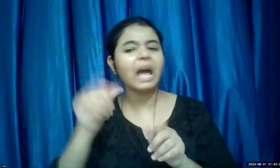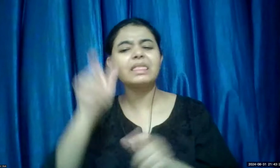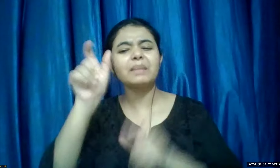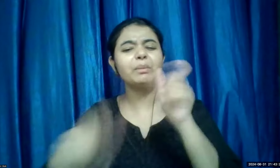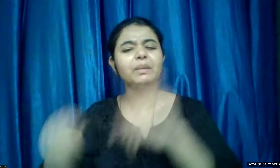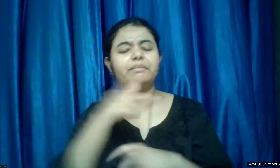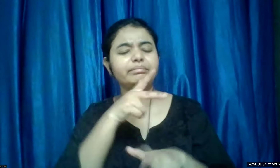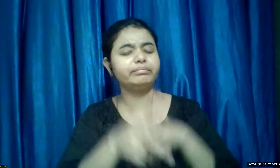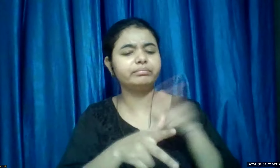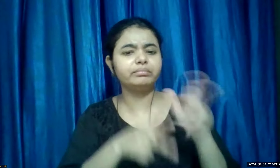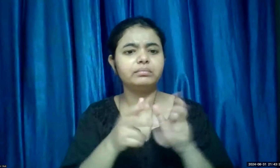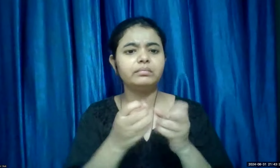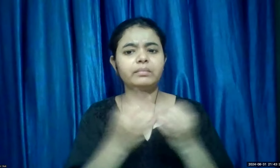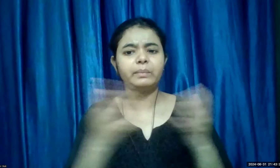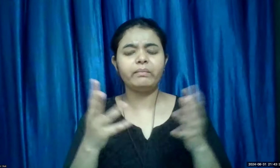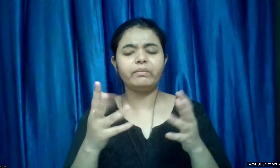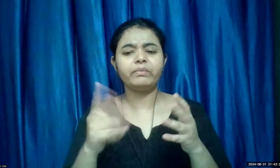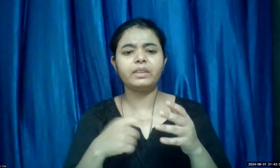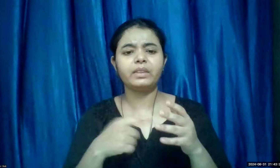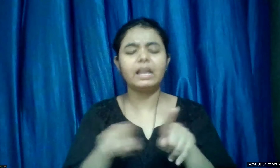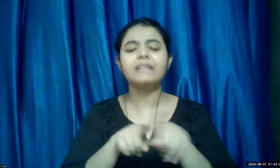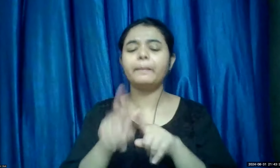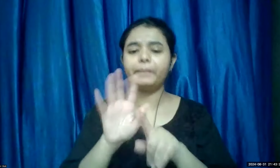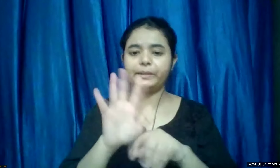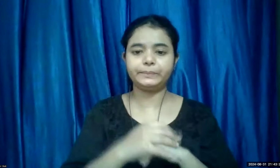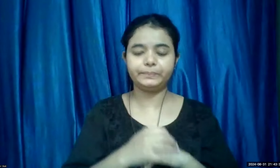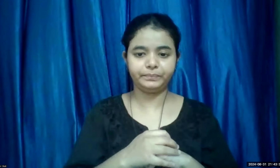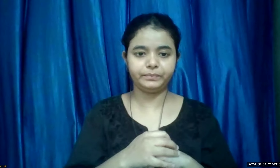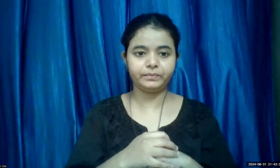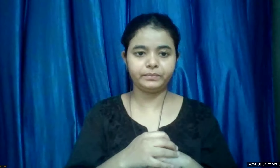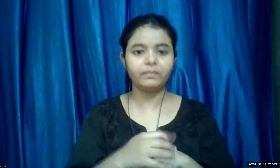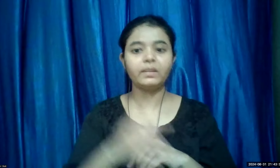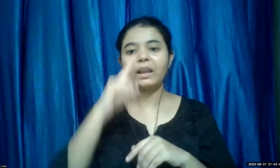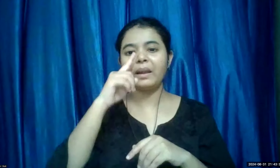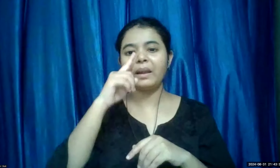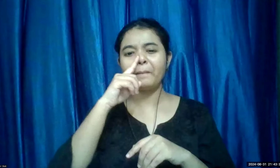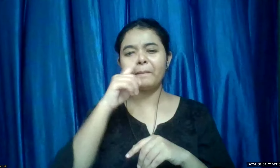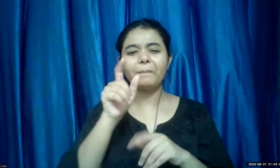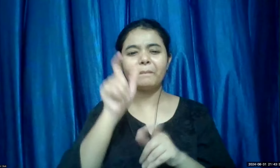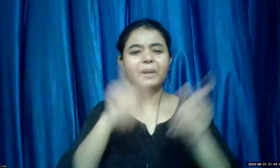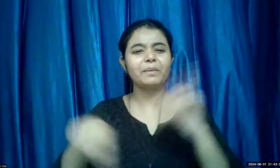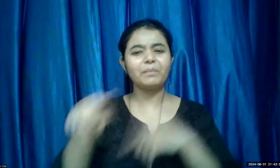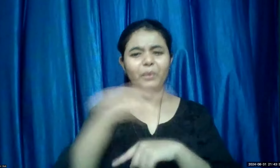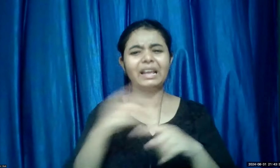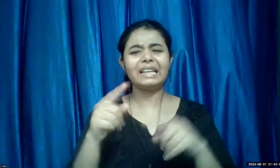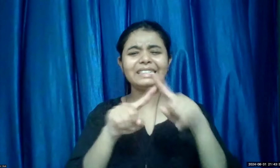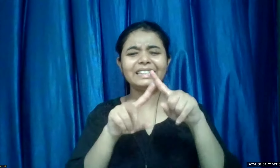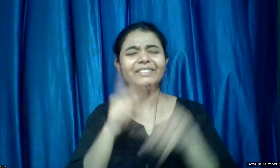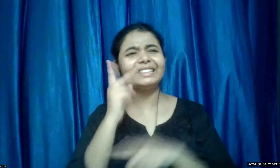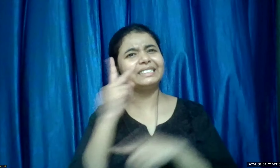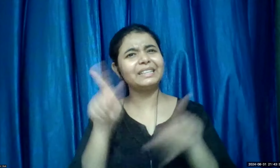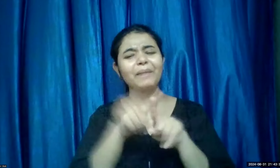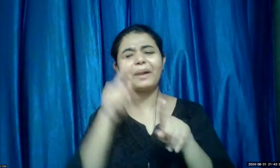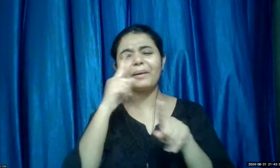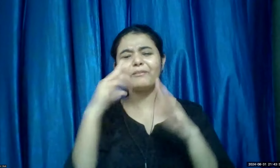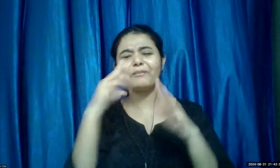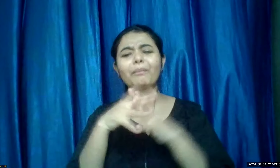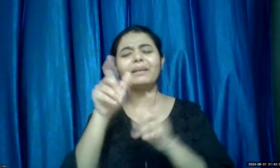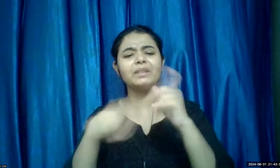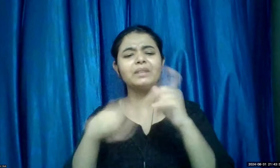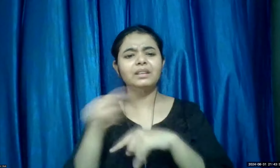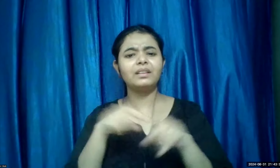तो ऐसे ऐसे जो जो अलग अलग परेशान, कोई जैसे बहुत सारी माताओं को मैंने देखा है, ऐसा टीवी में भी हम देखते हैं और वैसे भी देखा है कि